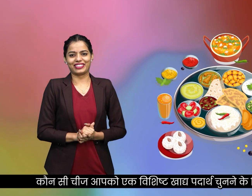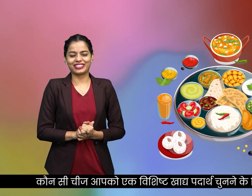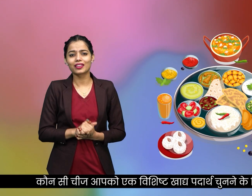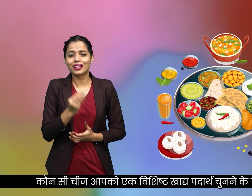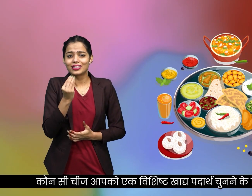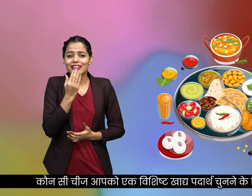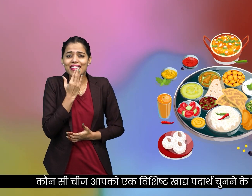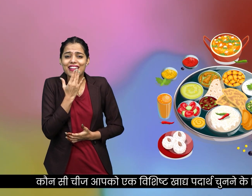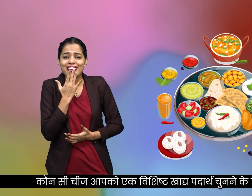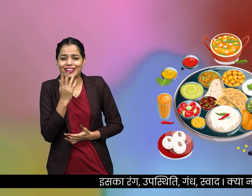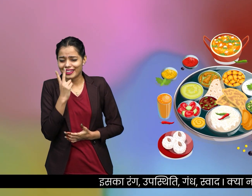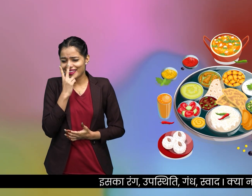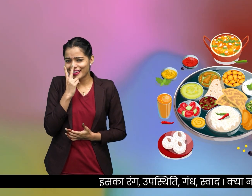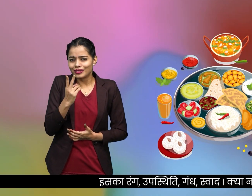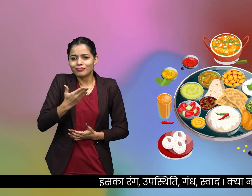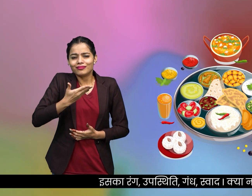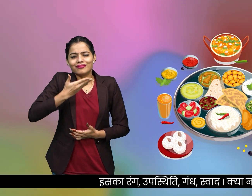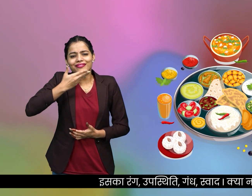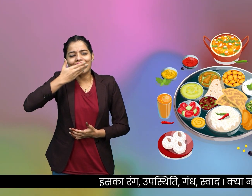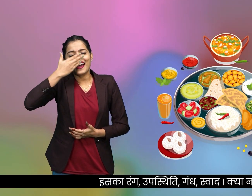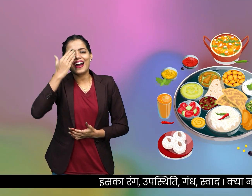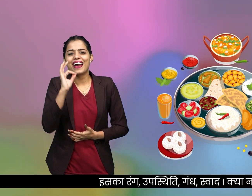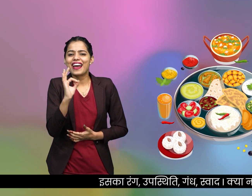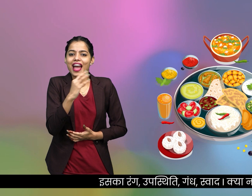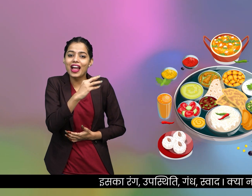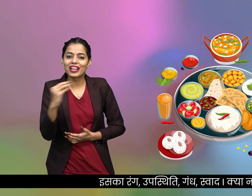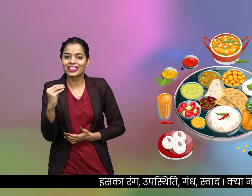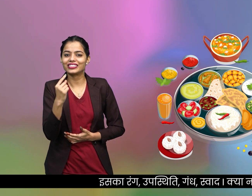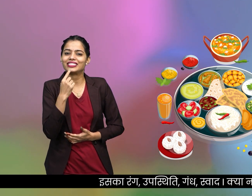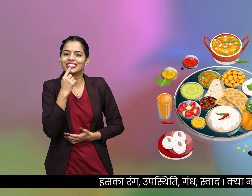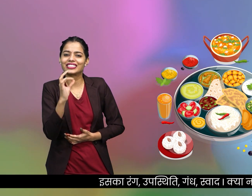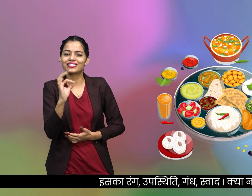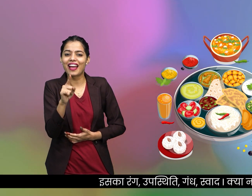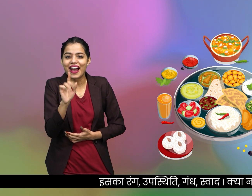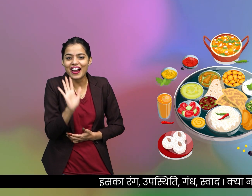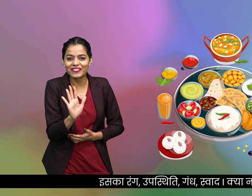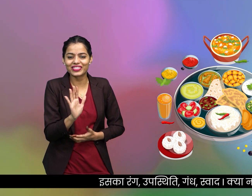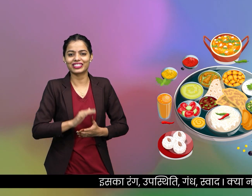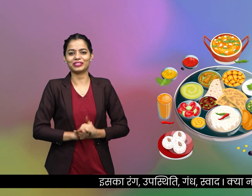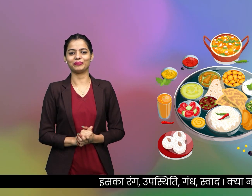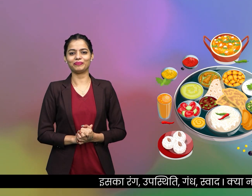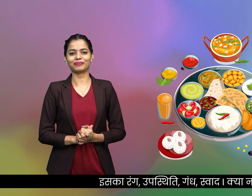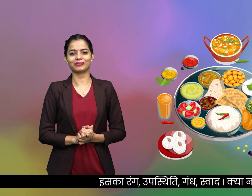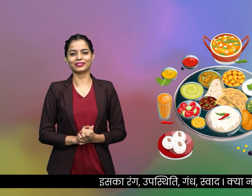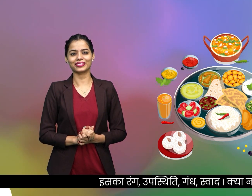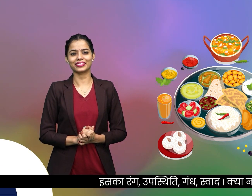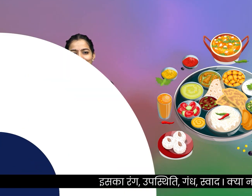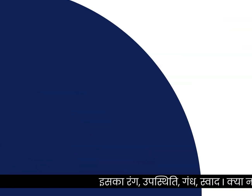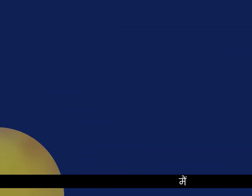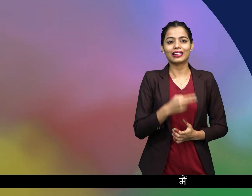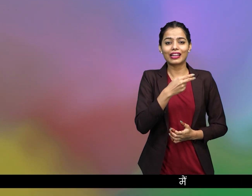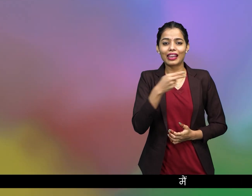के लिए प्रेरित करती है? इसका रंग, उपस्थिति, गंध, स्वाद क्या